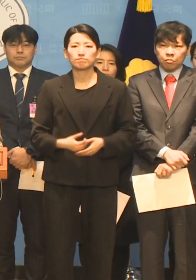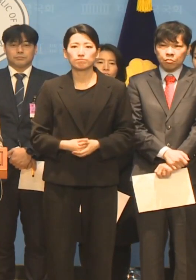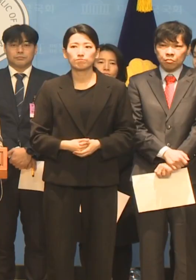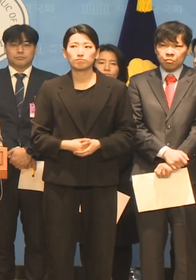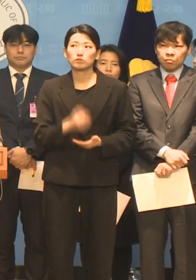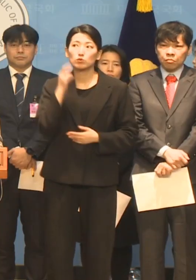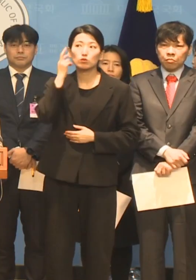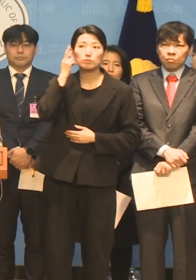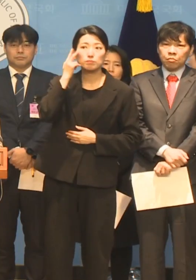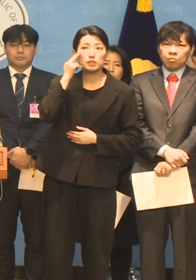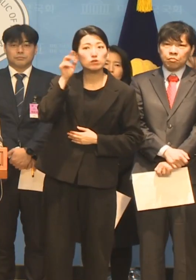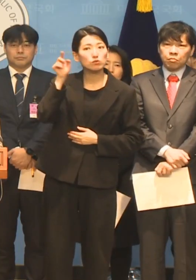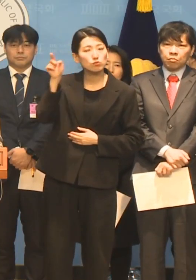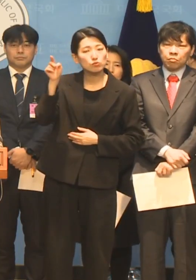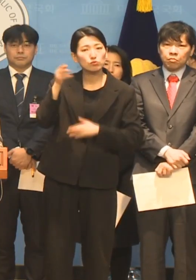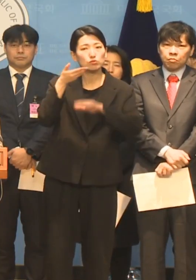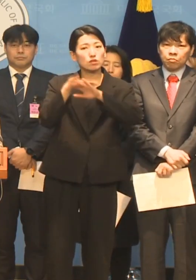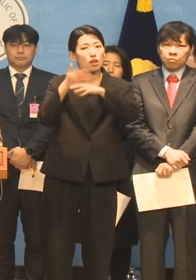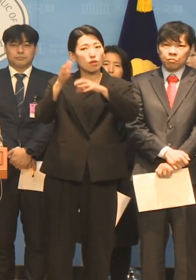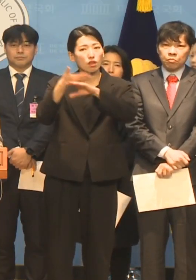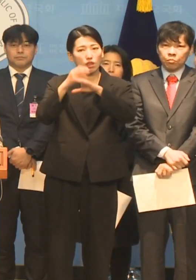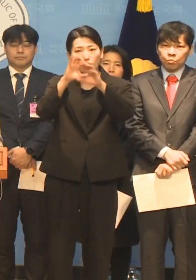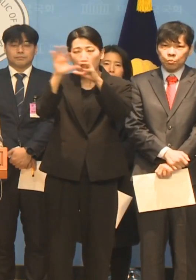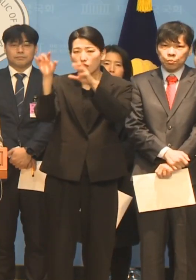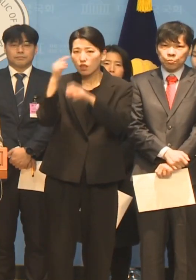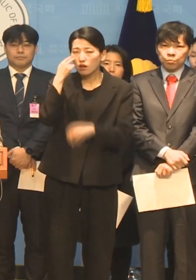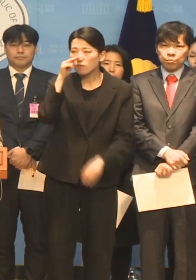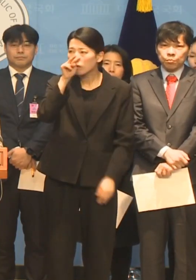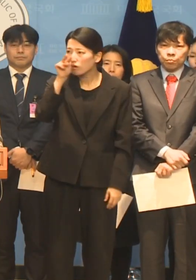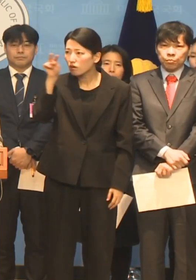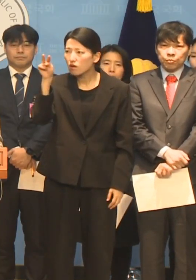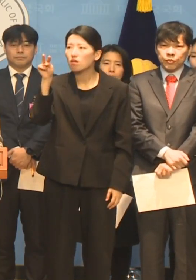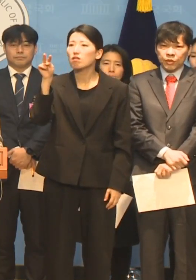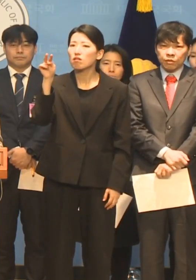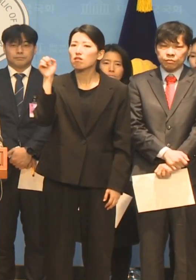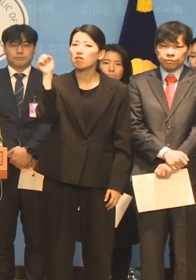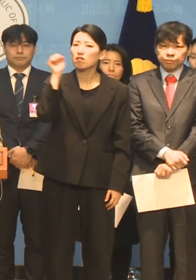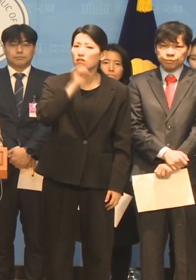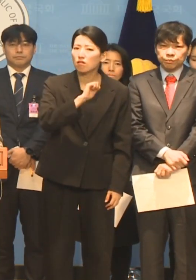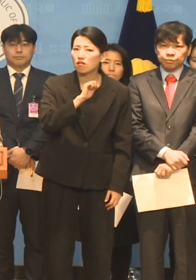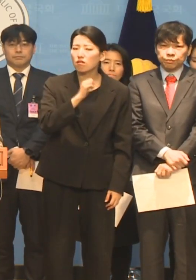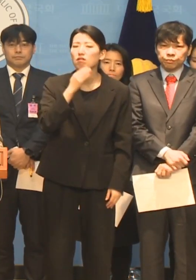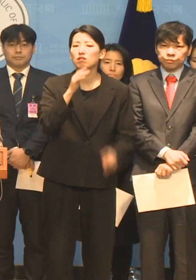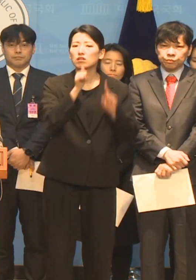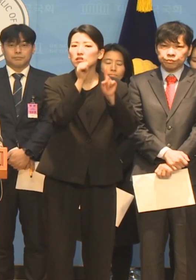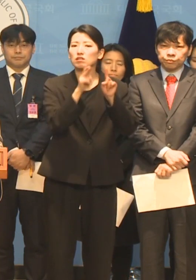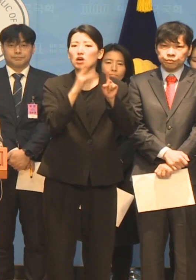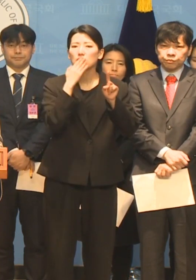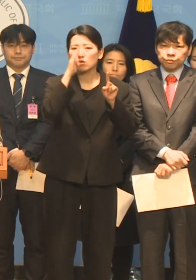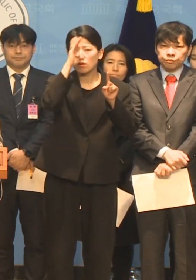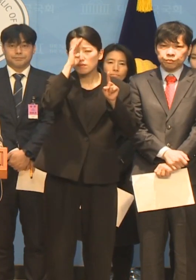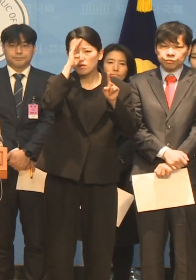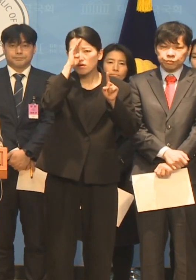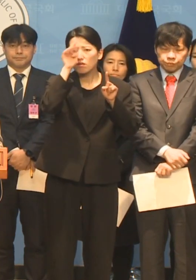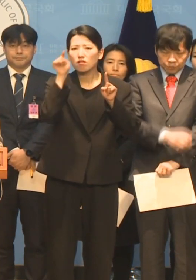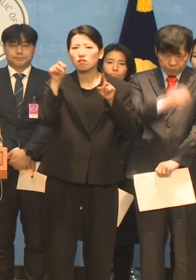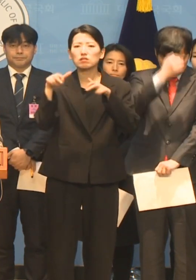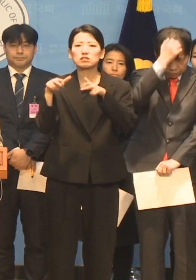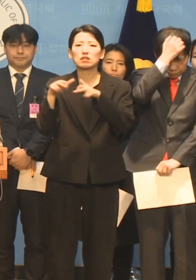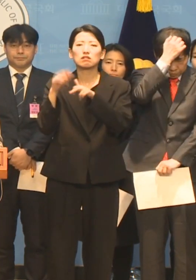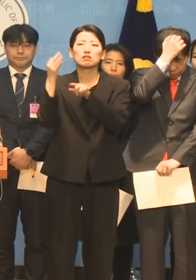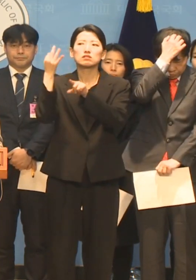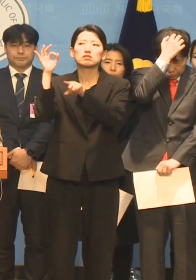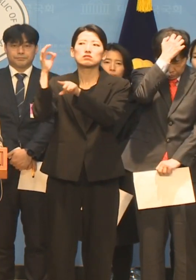미국을 비롯한 세계 각국에서도 여러 차례 그 필요성을 인식하고 일형 당뇨병이